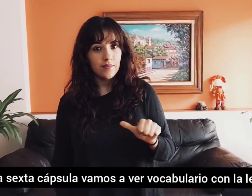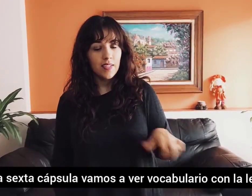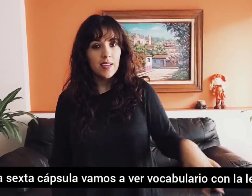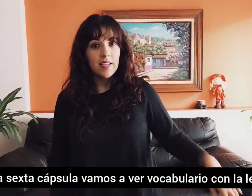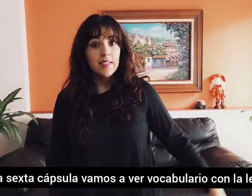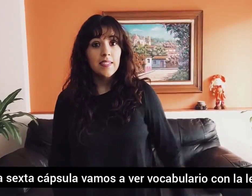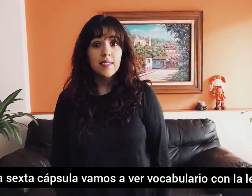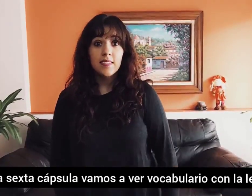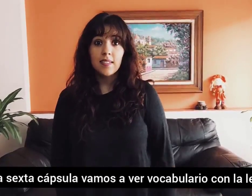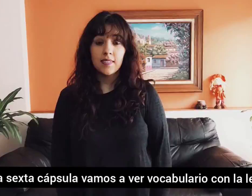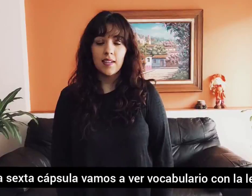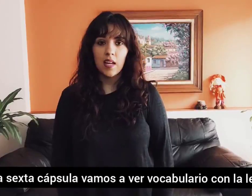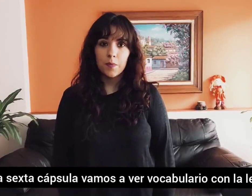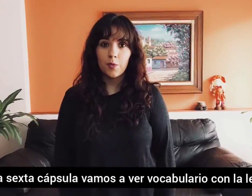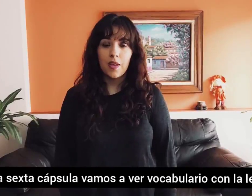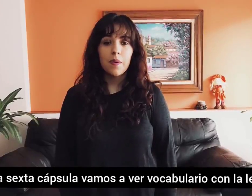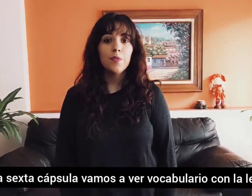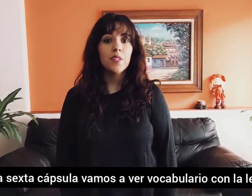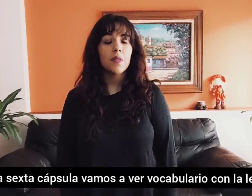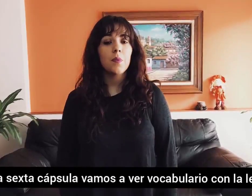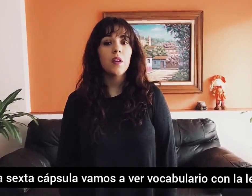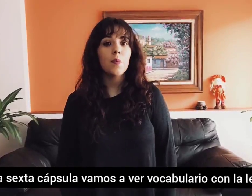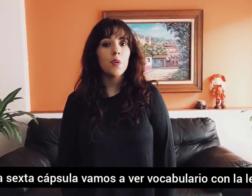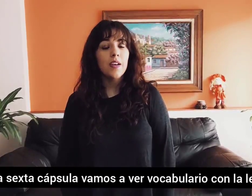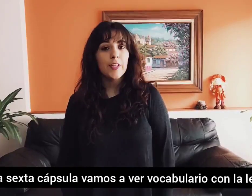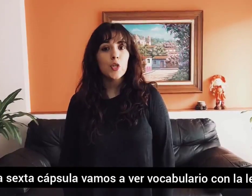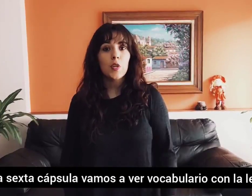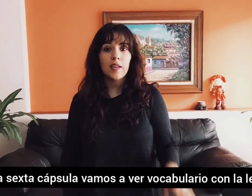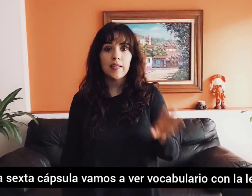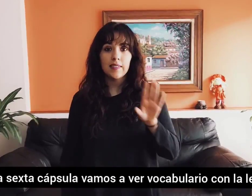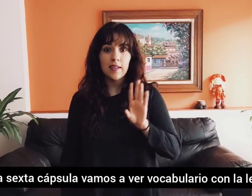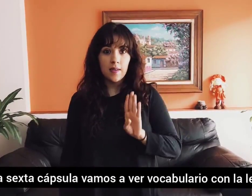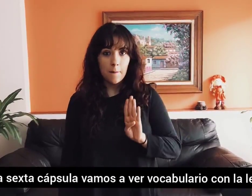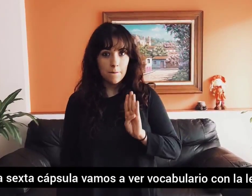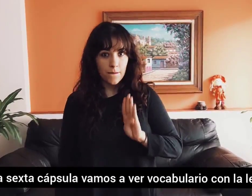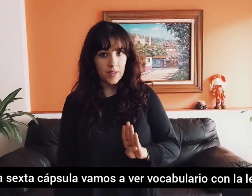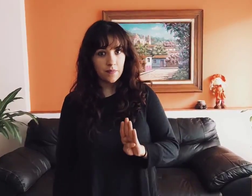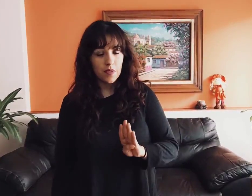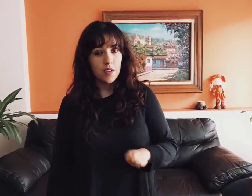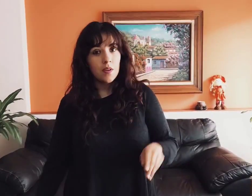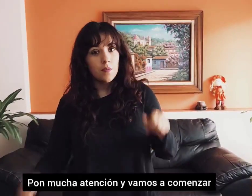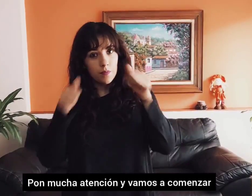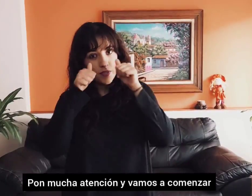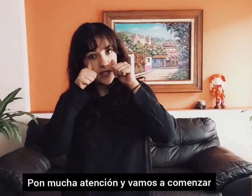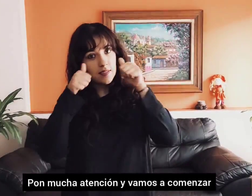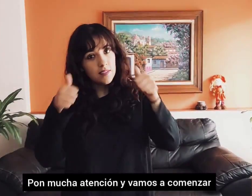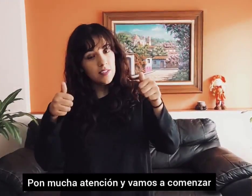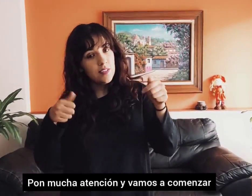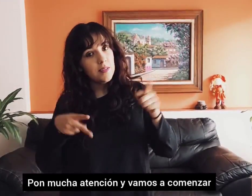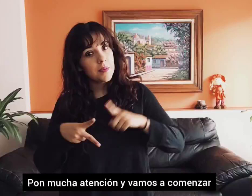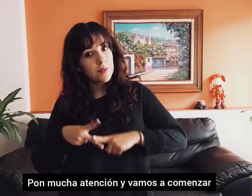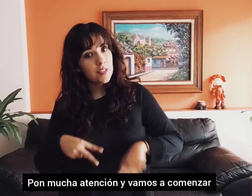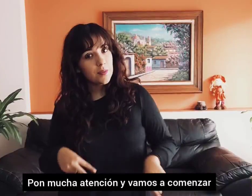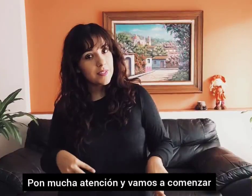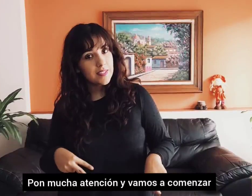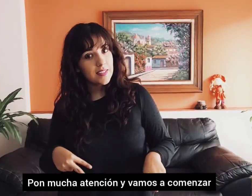En esta sexta cápsula vamos a ver vocabulario con la letra B. Con mucha atención y vamos a comenzar.